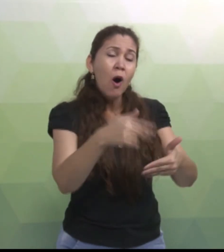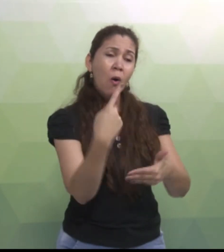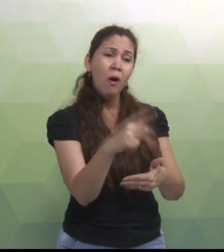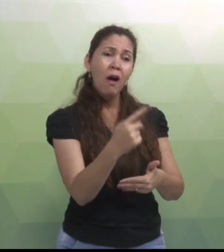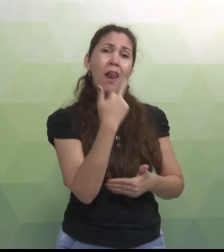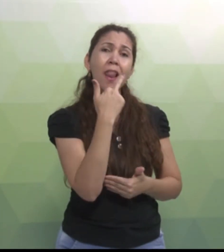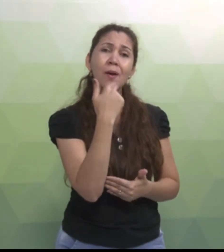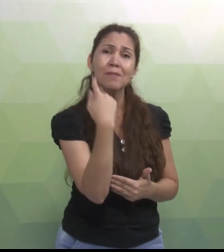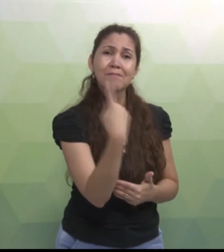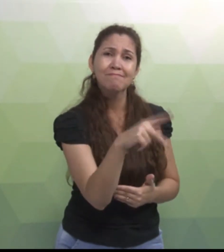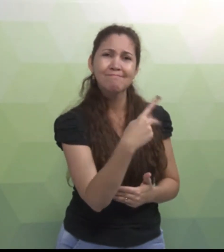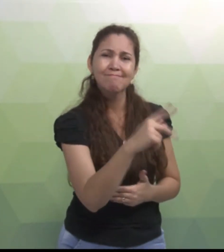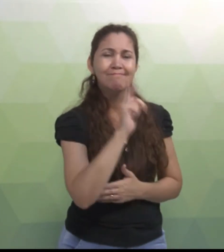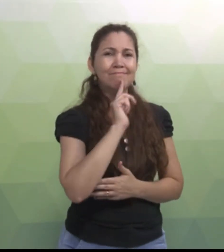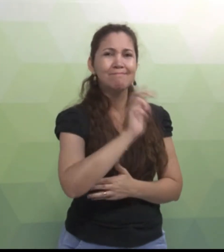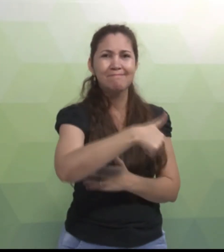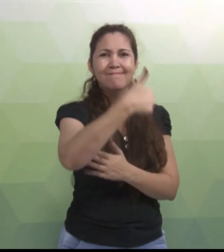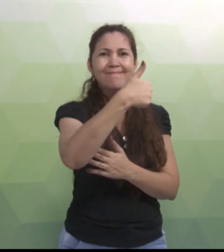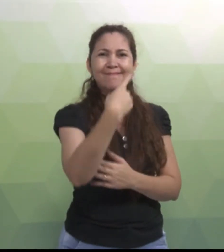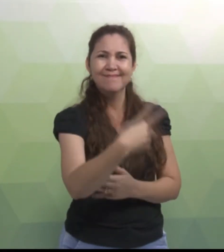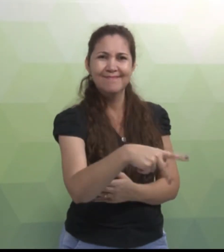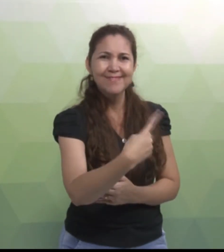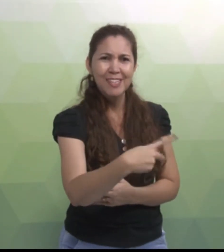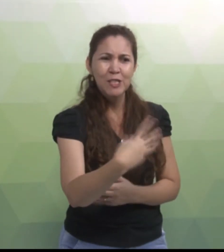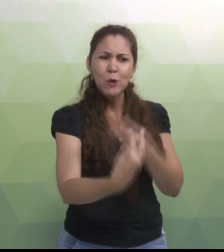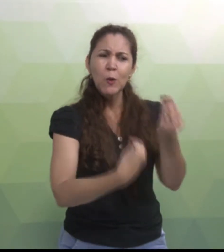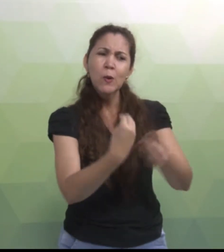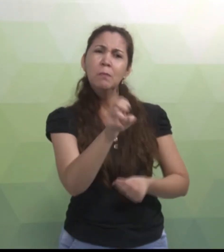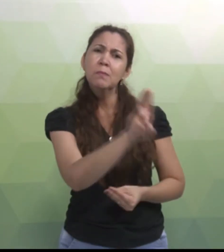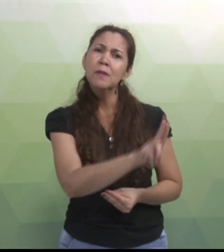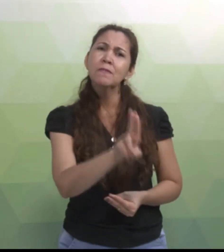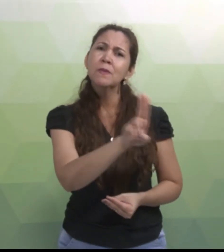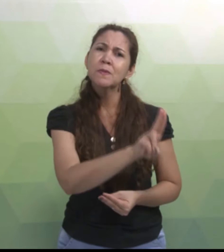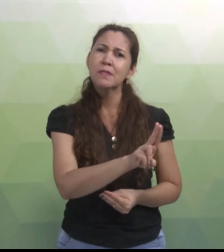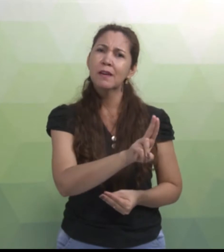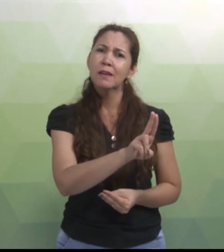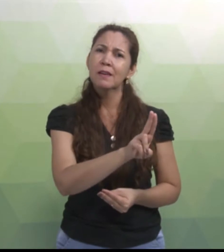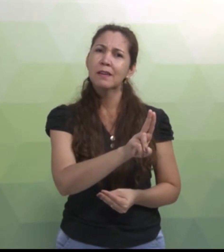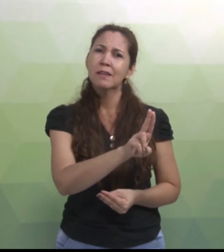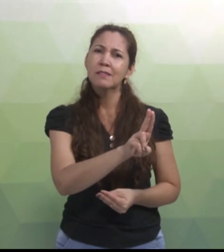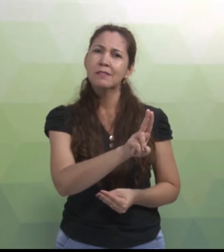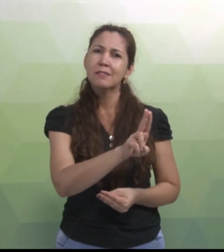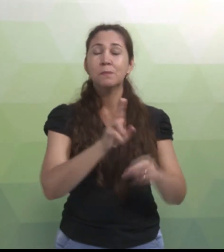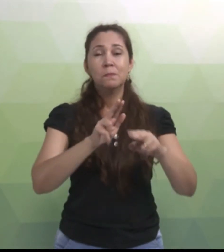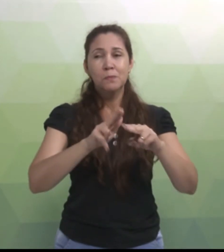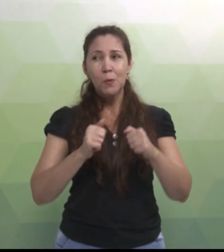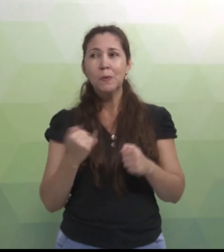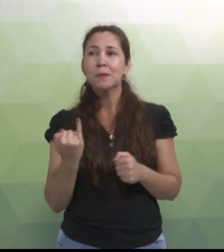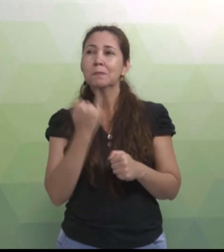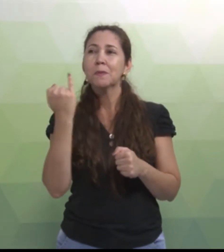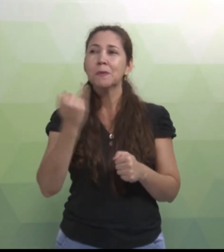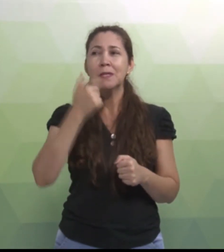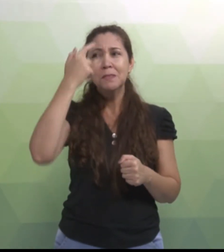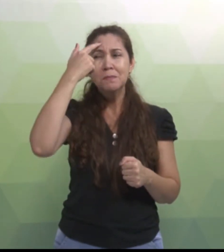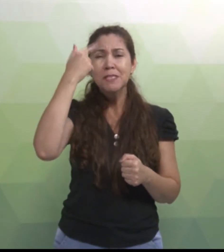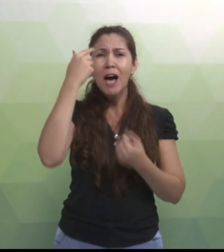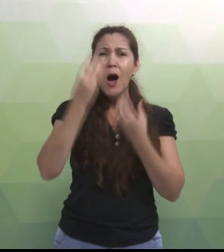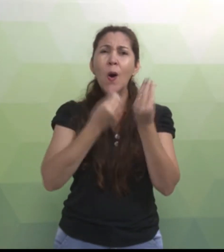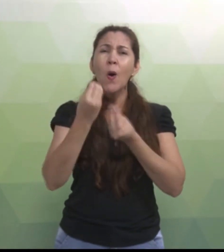ensino? Não, eu devo levar em conta a primeira língua dele, a língua que ele vai utilizar. Por isso é